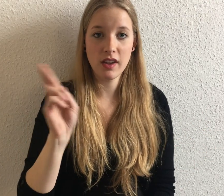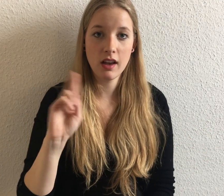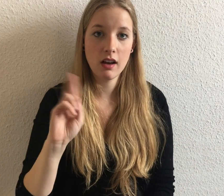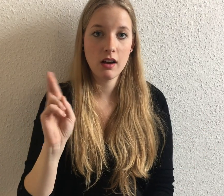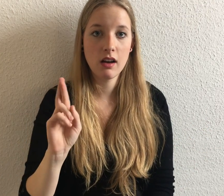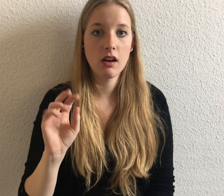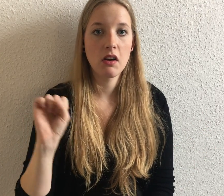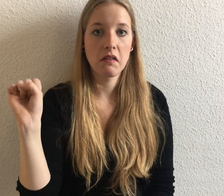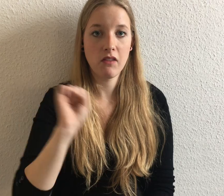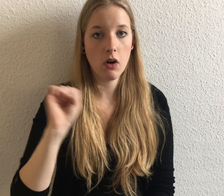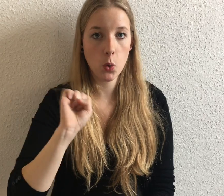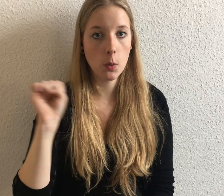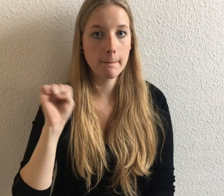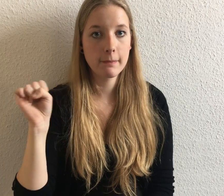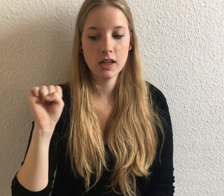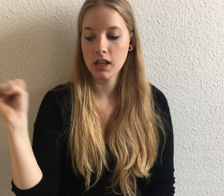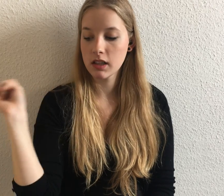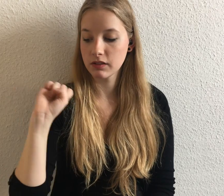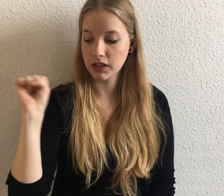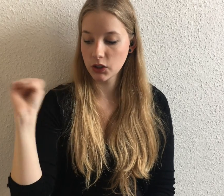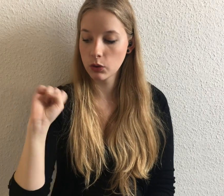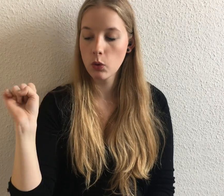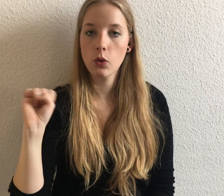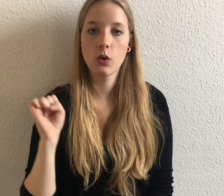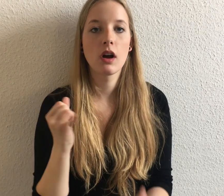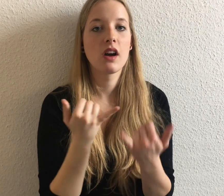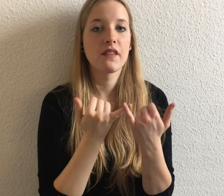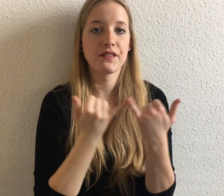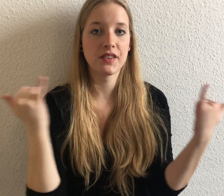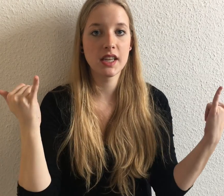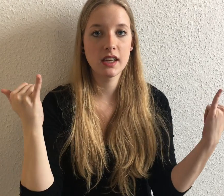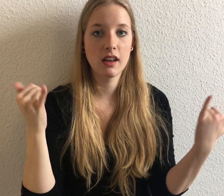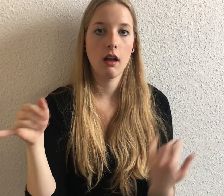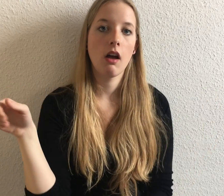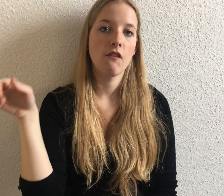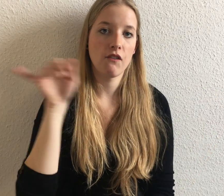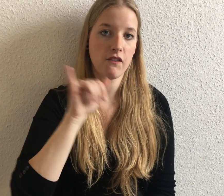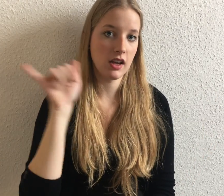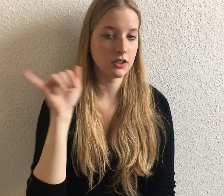wer, warum, wieso, wie, welche.